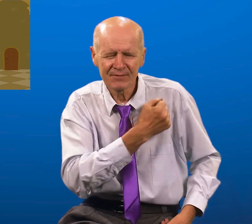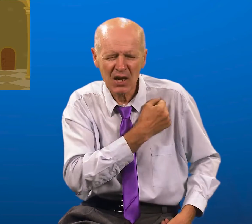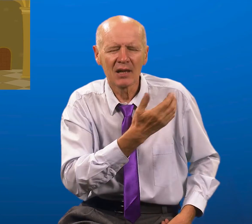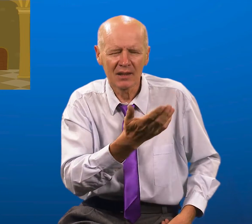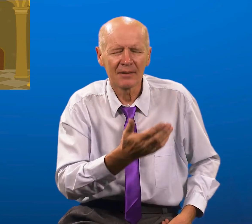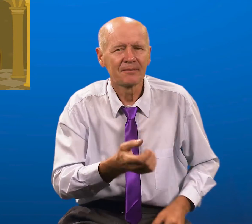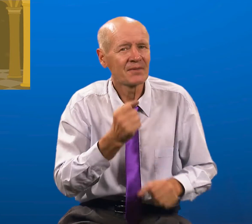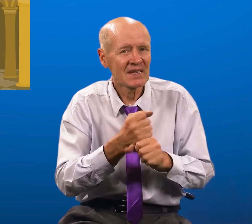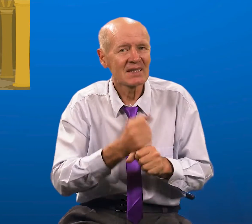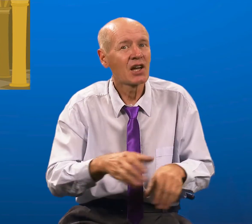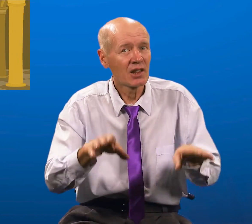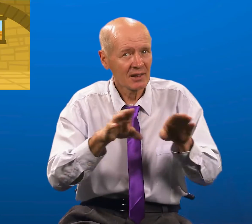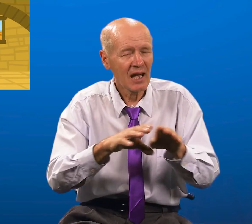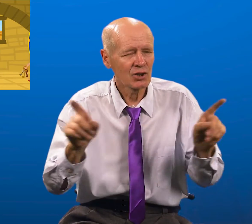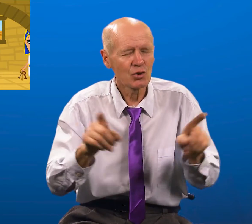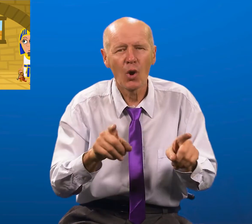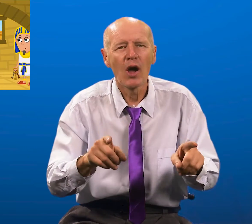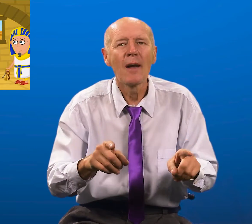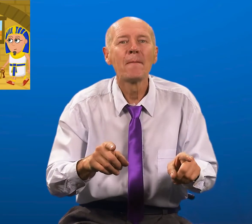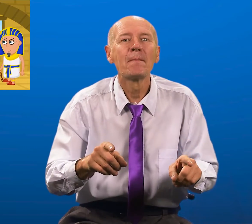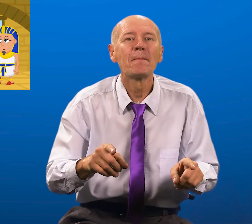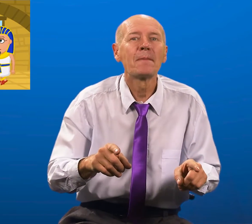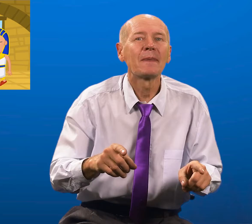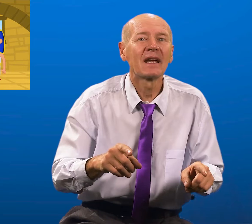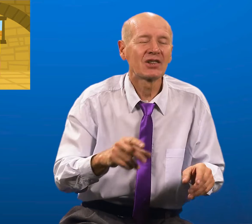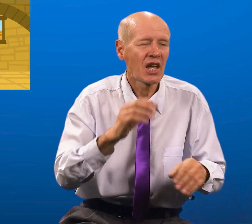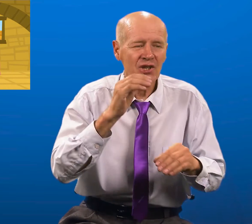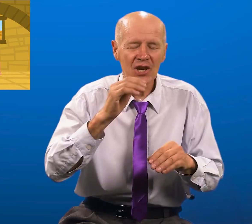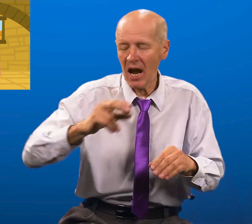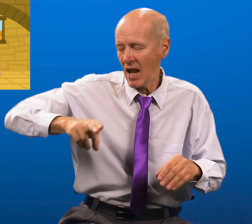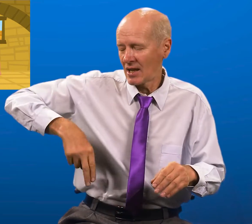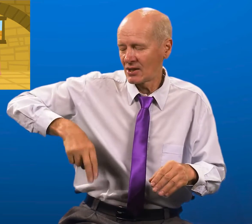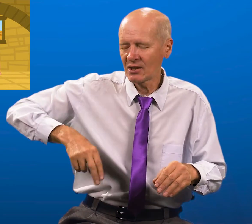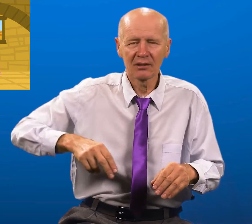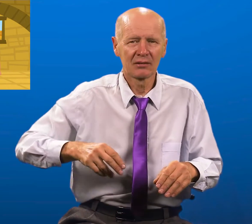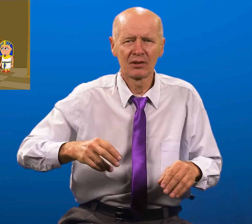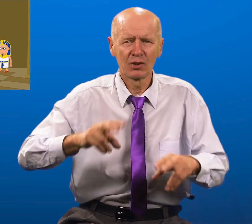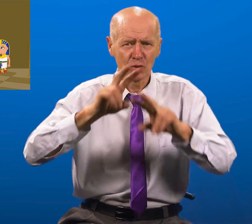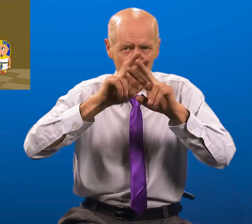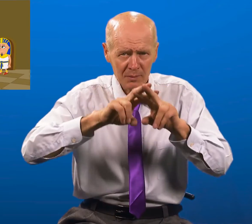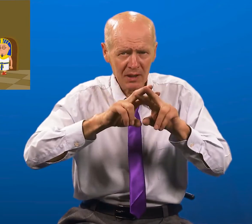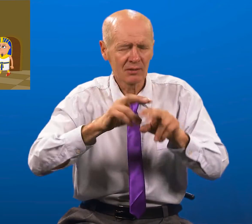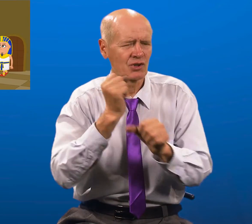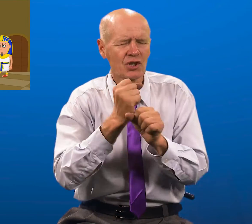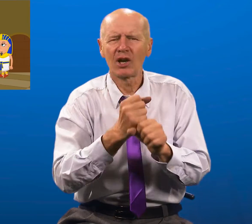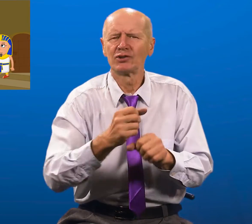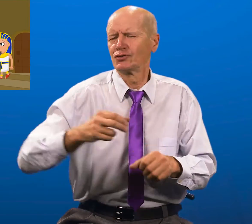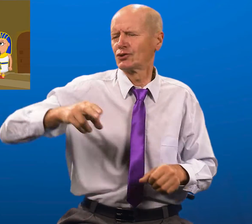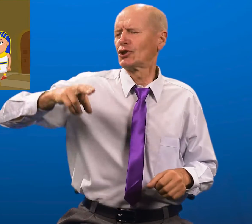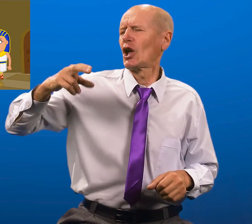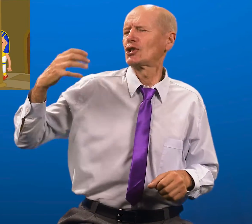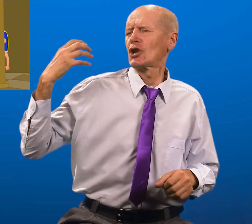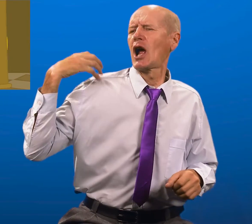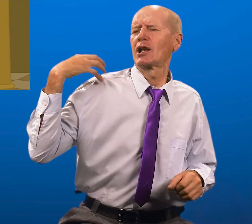и он сделал так, что начальник темницы заметил мудрость Иосифа и сделал его